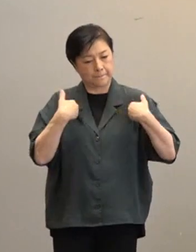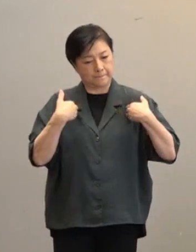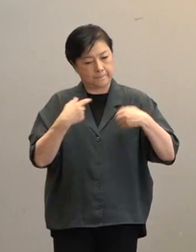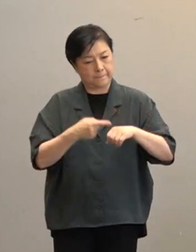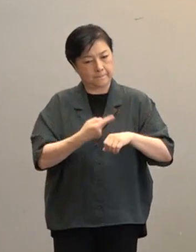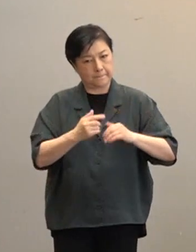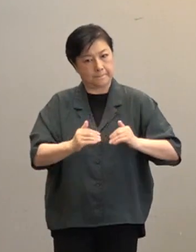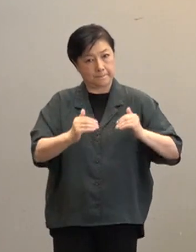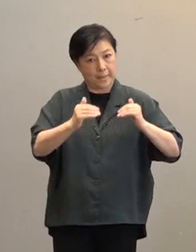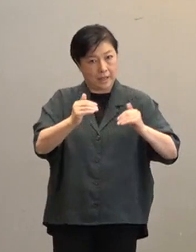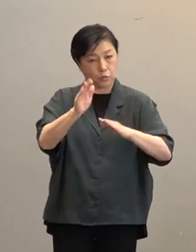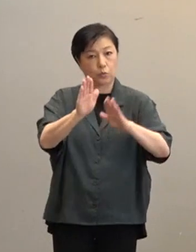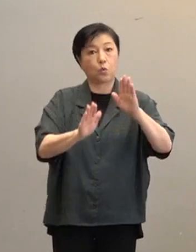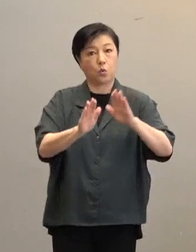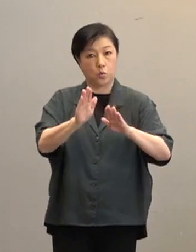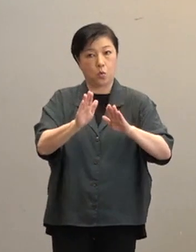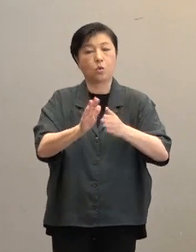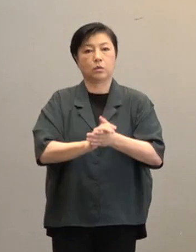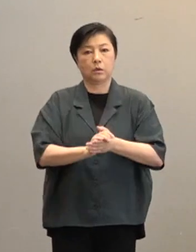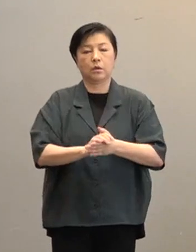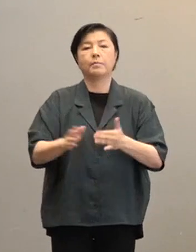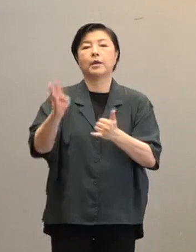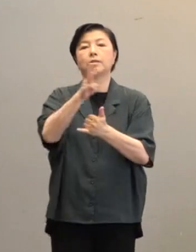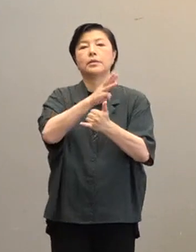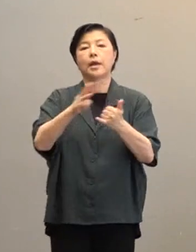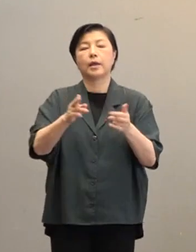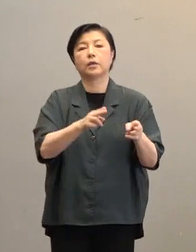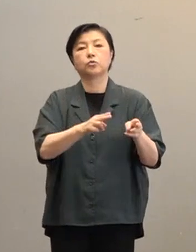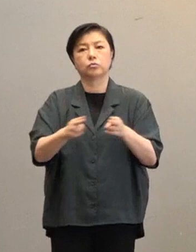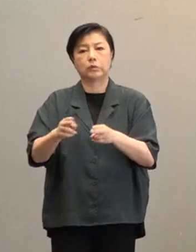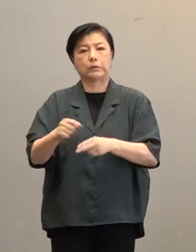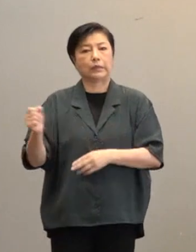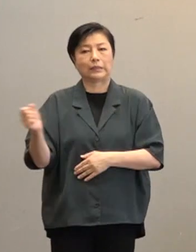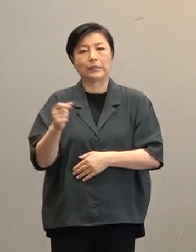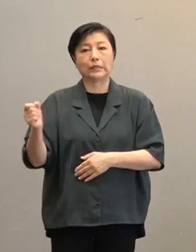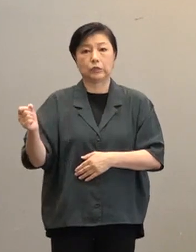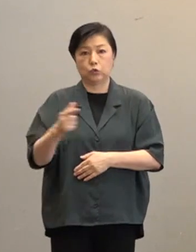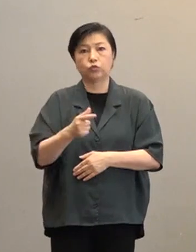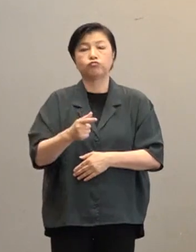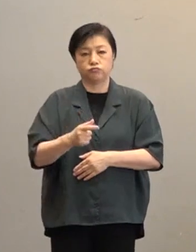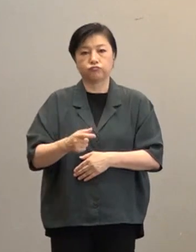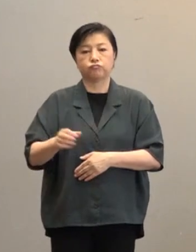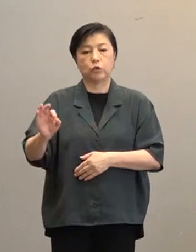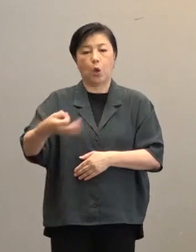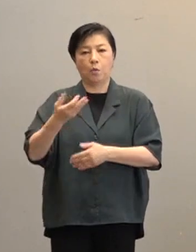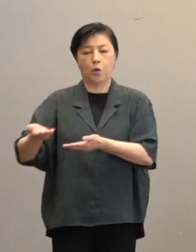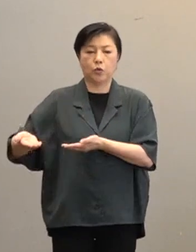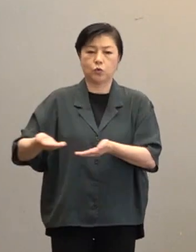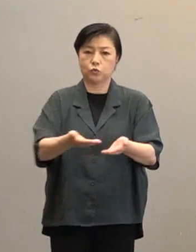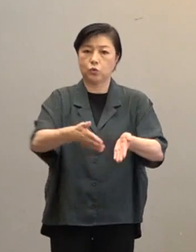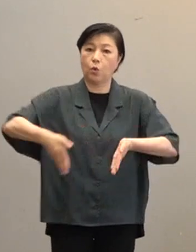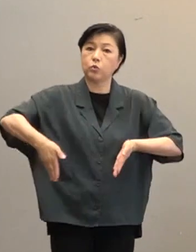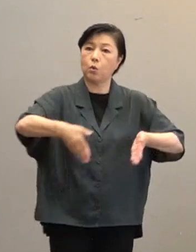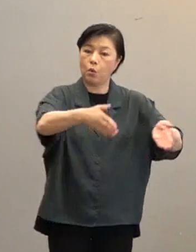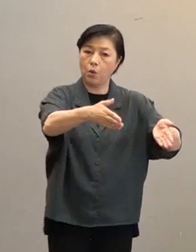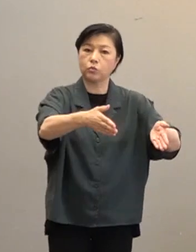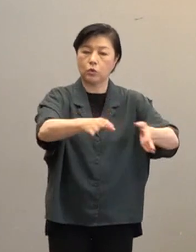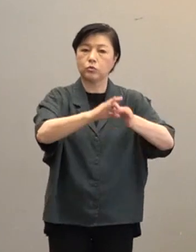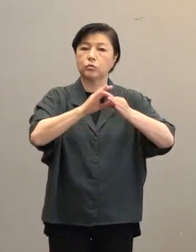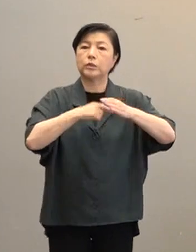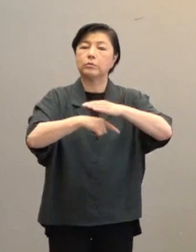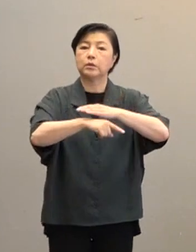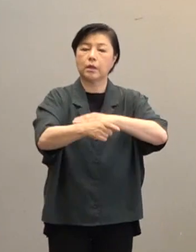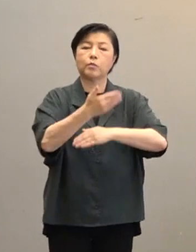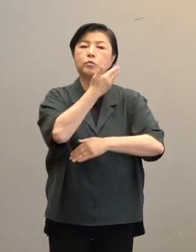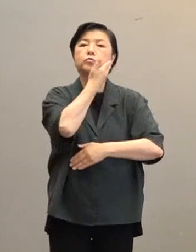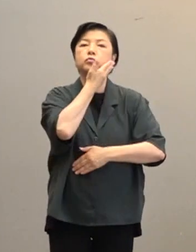、こういう状況ですよね。あとは災害に備えての緊急物資の輸送道路という、そういう観点でもですね、極めて重要であって